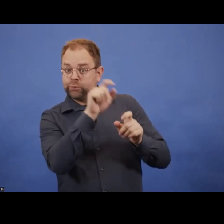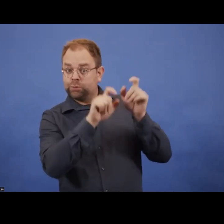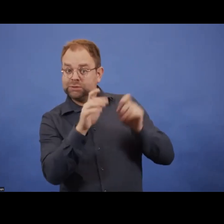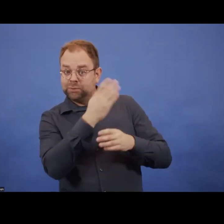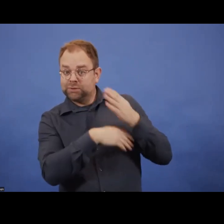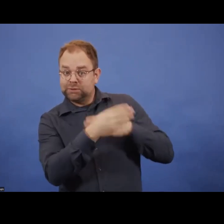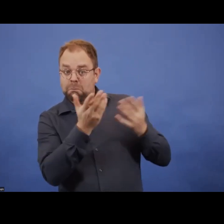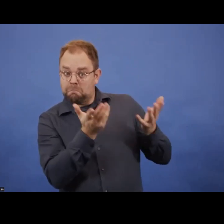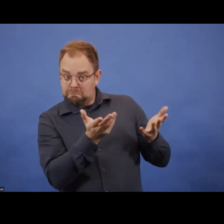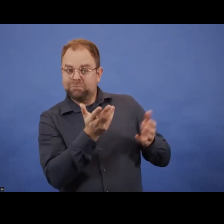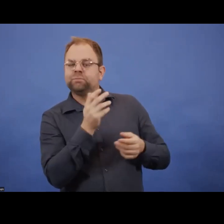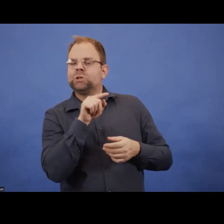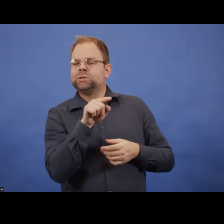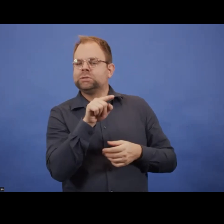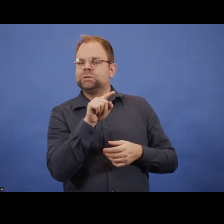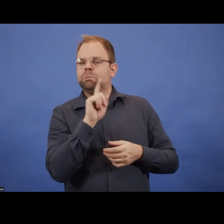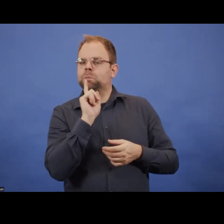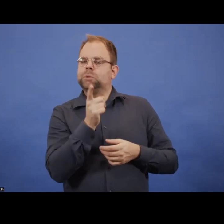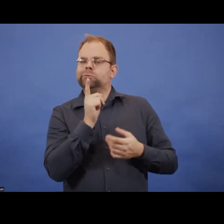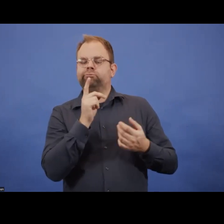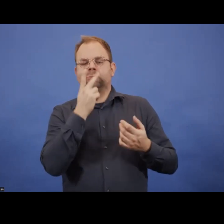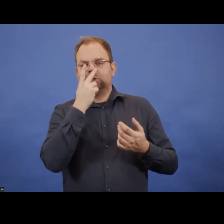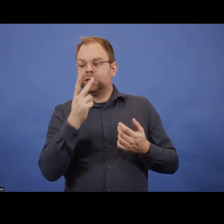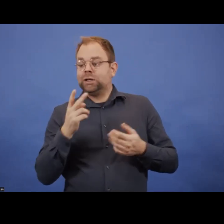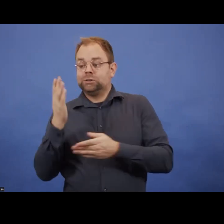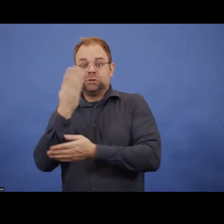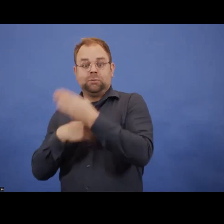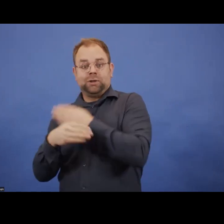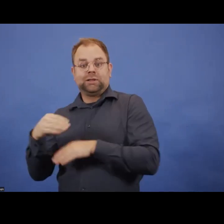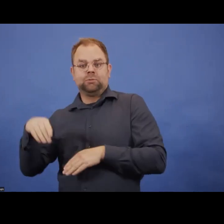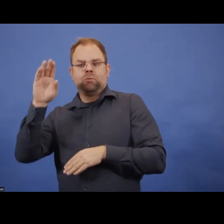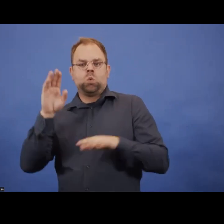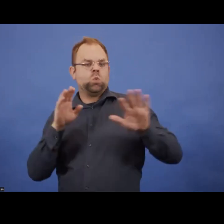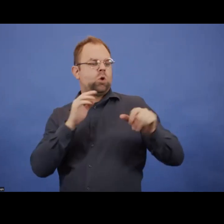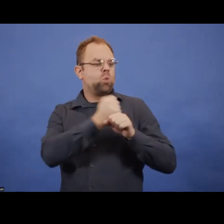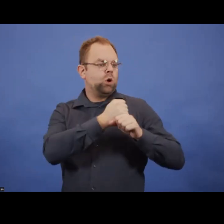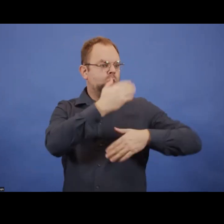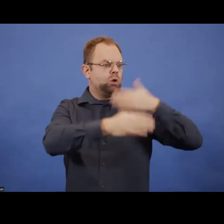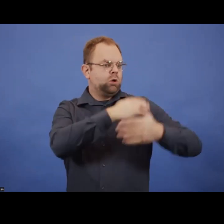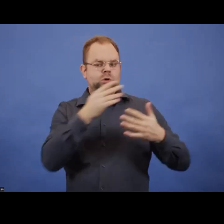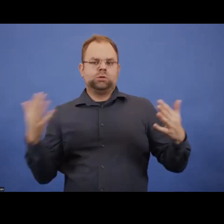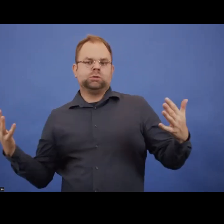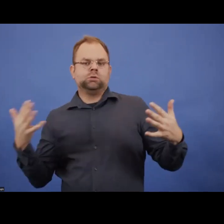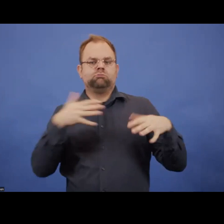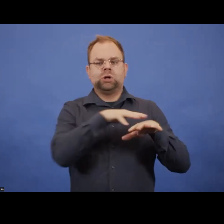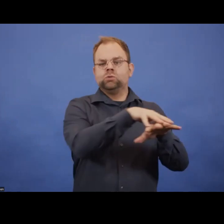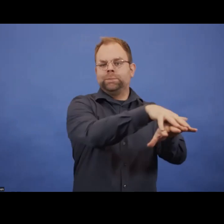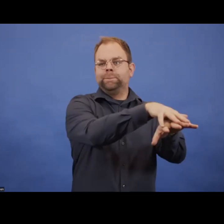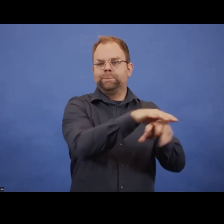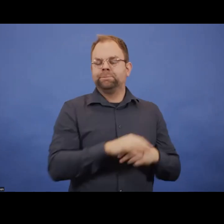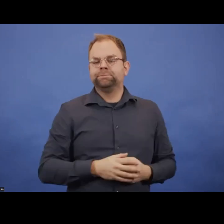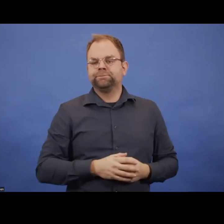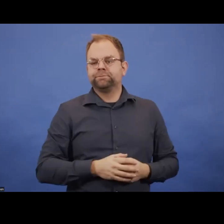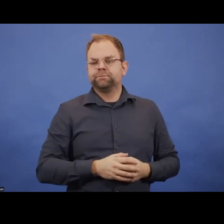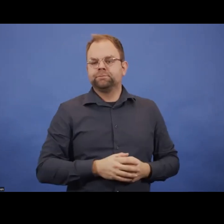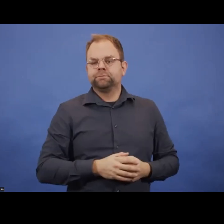de los refugiados, lo que es muy importante para remover las barreras y las brechas,